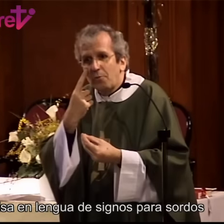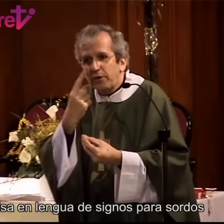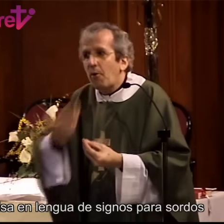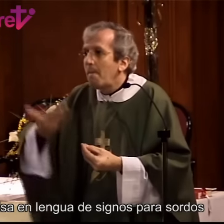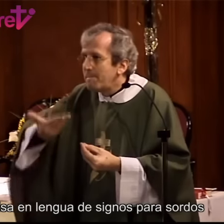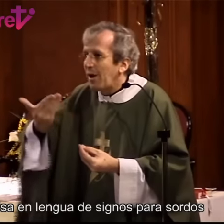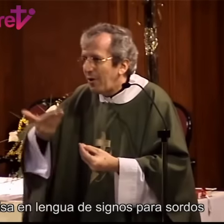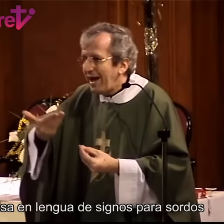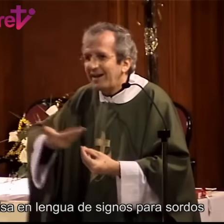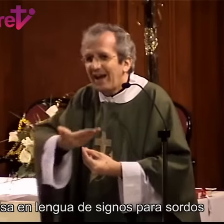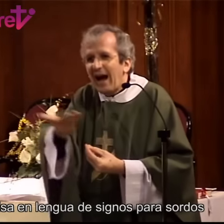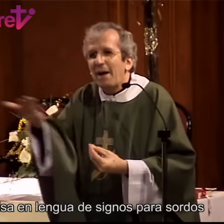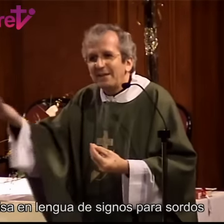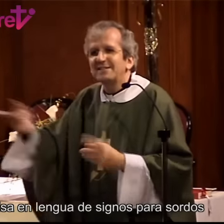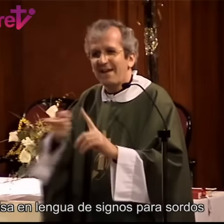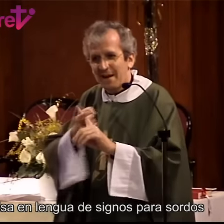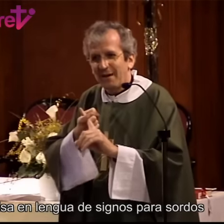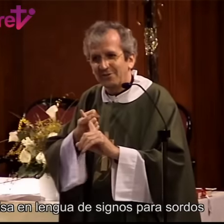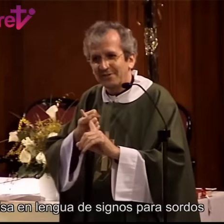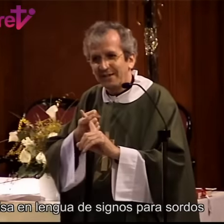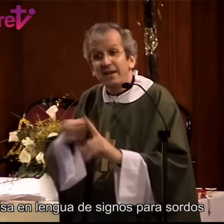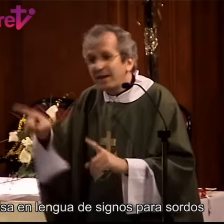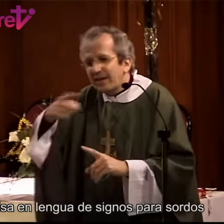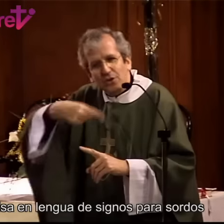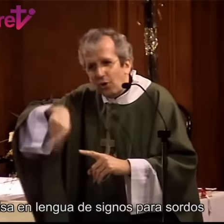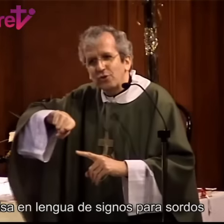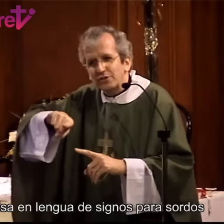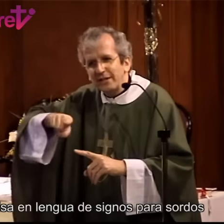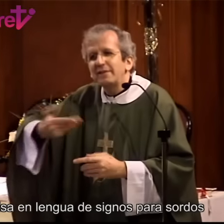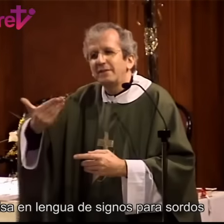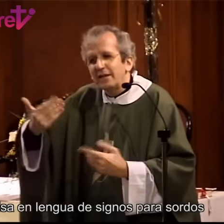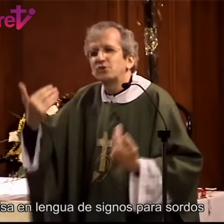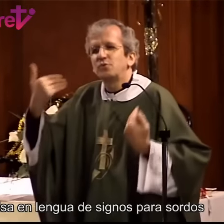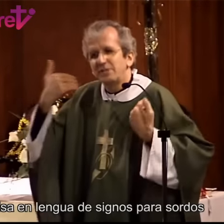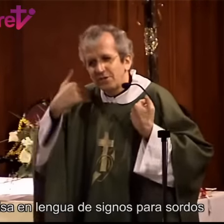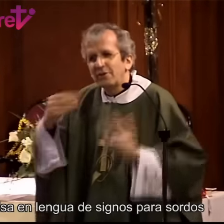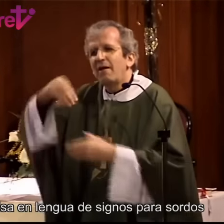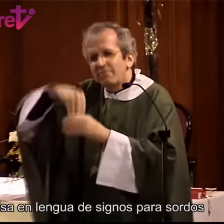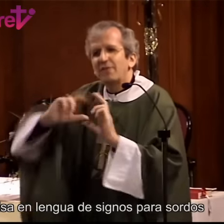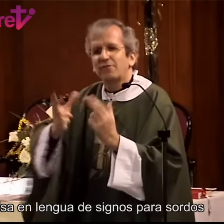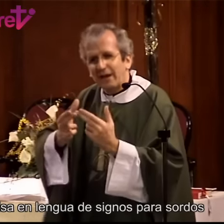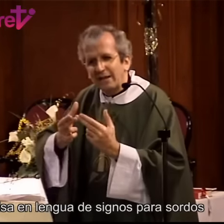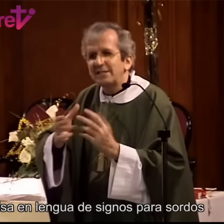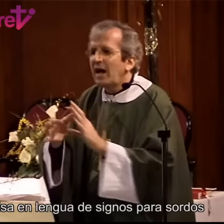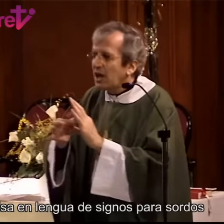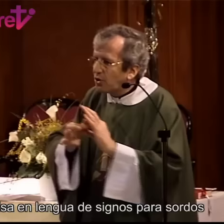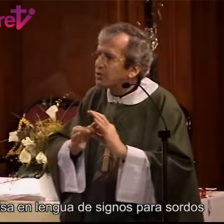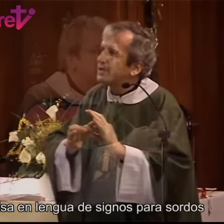debo valorar a mis hermanos? Que todos tienen su misión dentro de la Iglesia y todos tenemos que